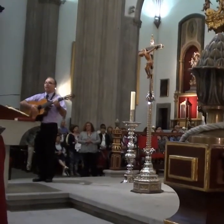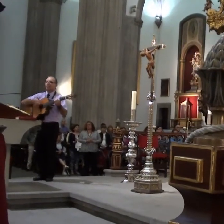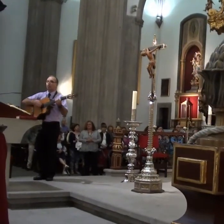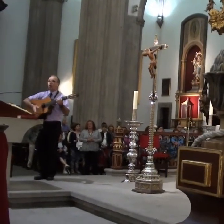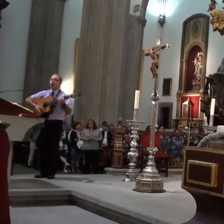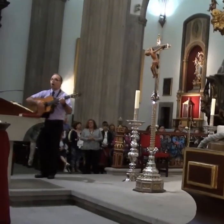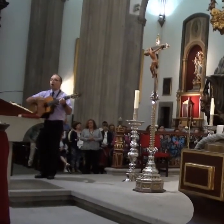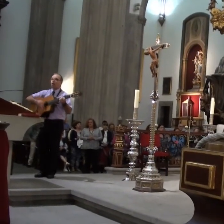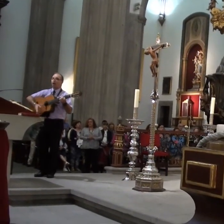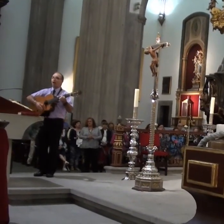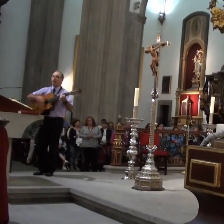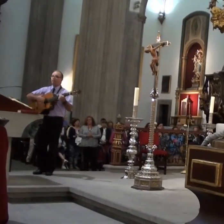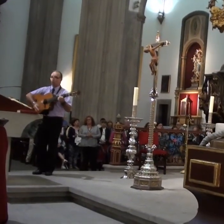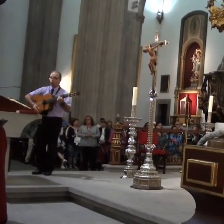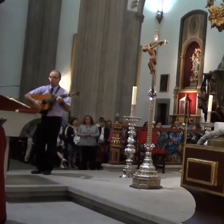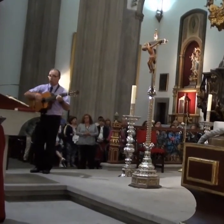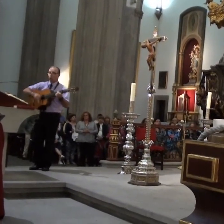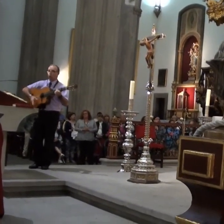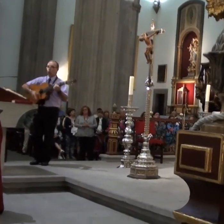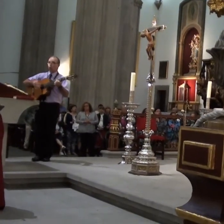a Cristo Jesús